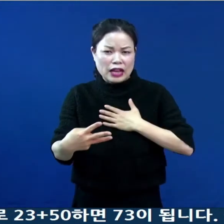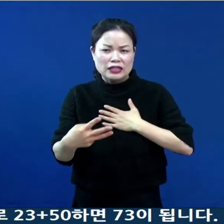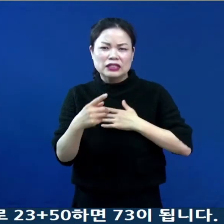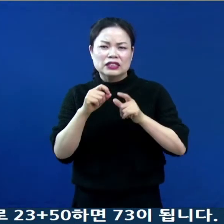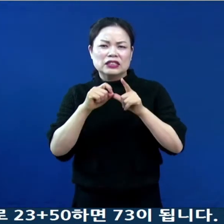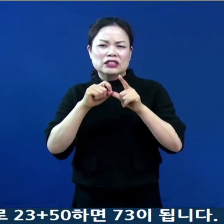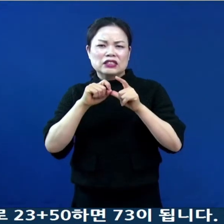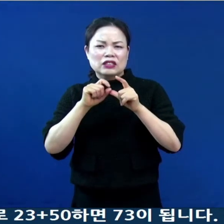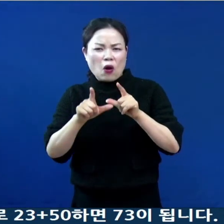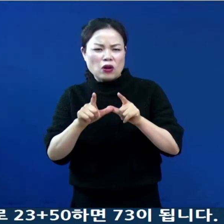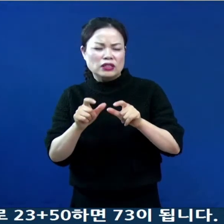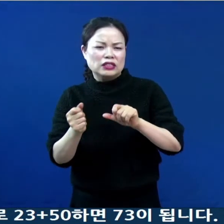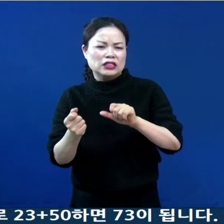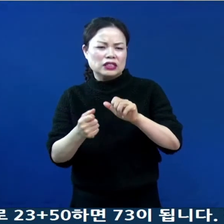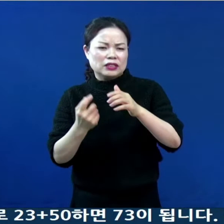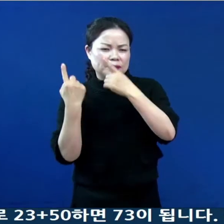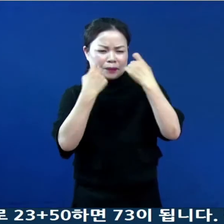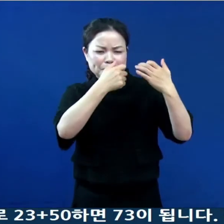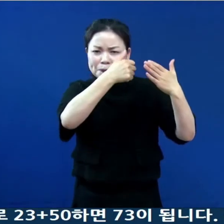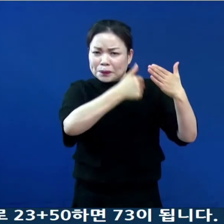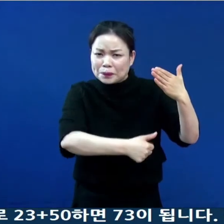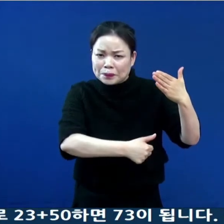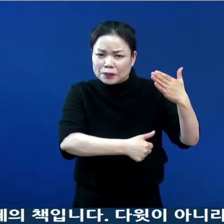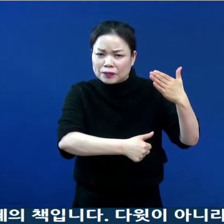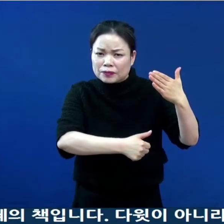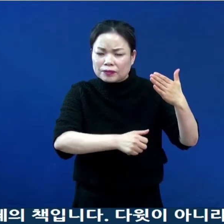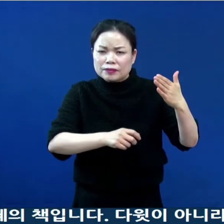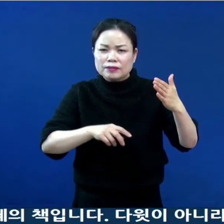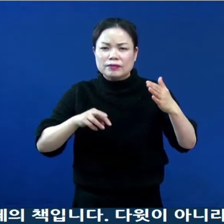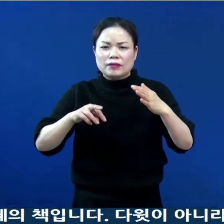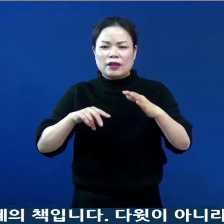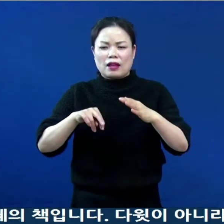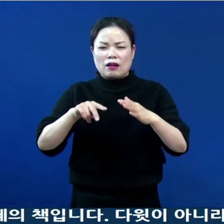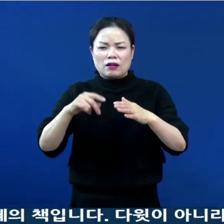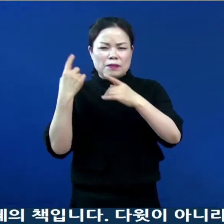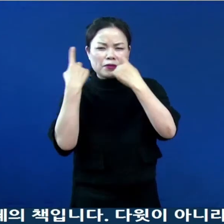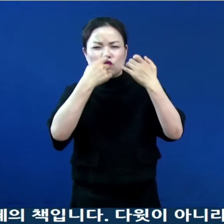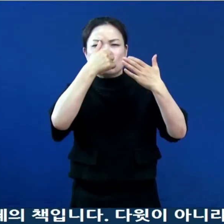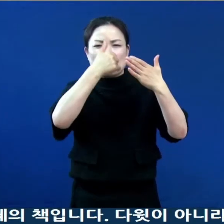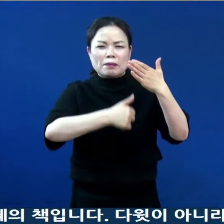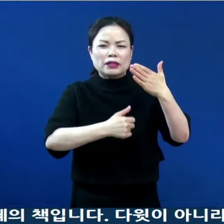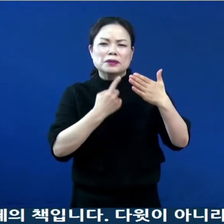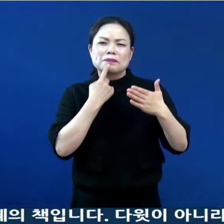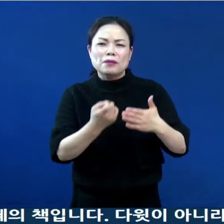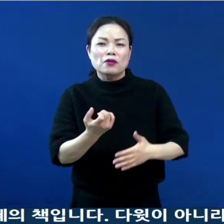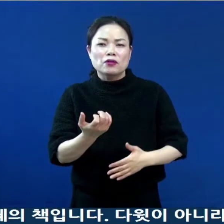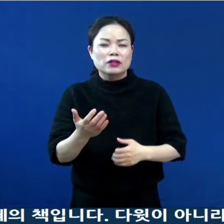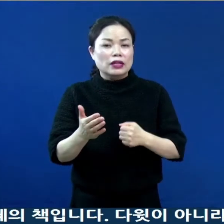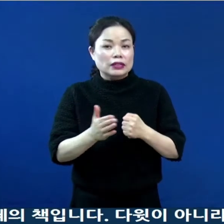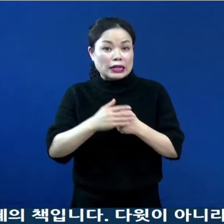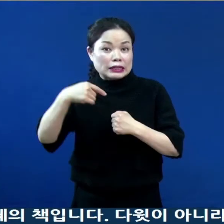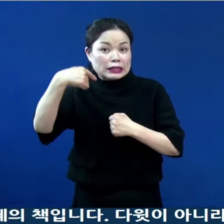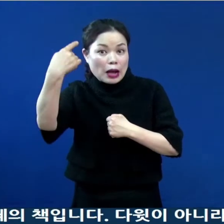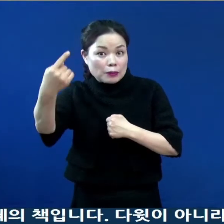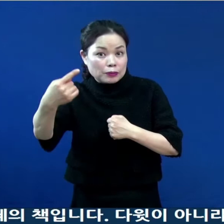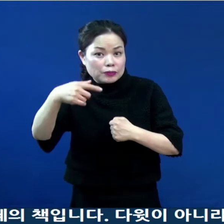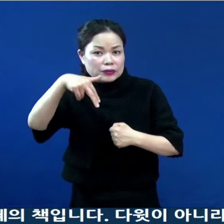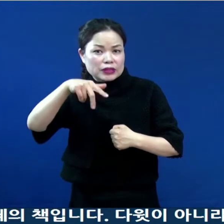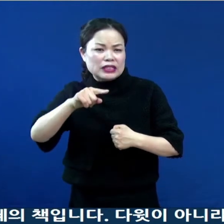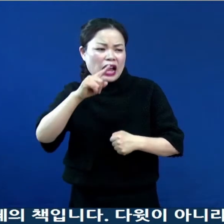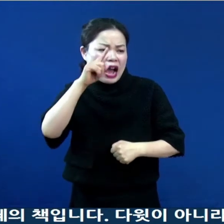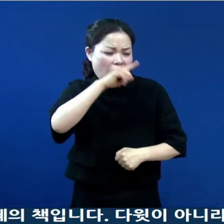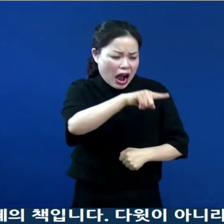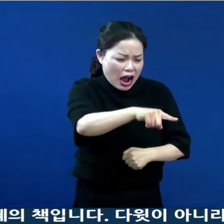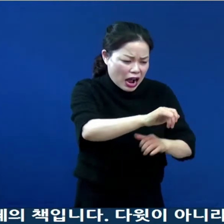거의 넘어질 뻔하였고 나의 걸음이 미끄러질 뻔하였으니, 그 이유는 다음 절 나오죠.